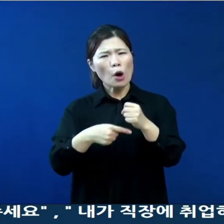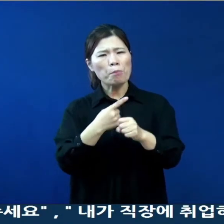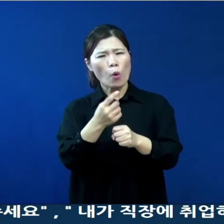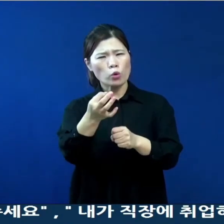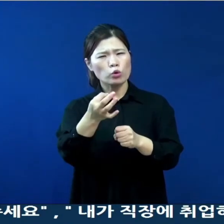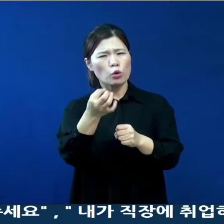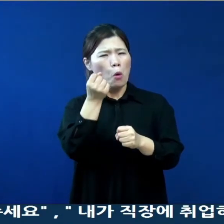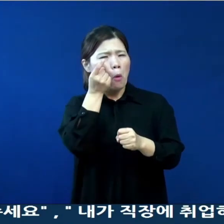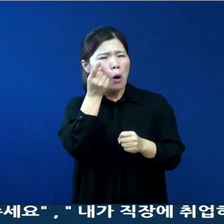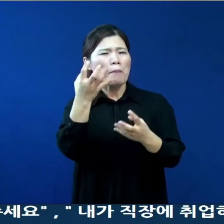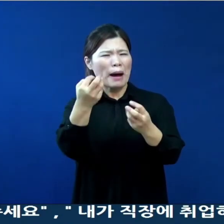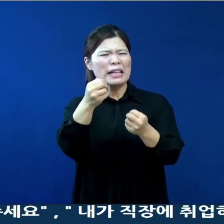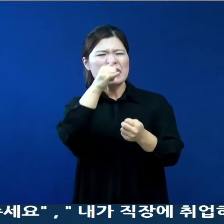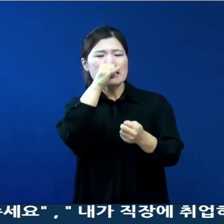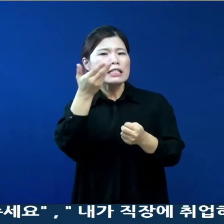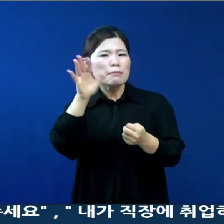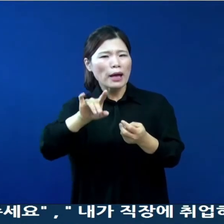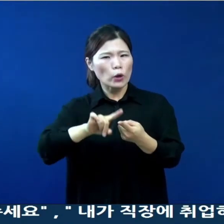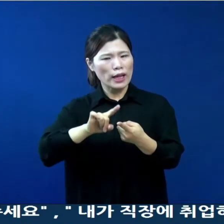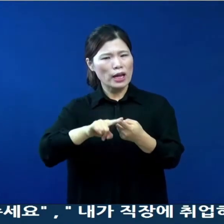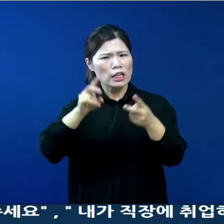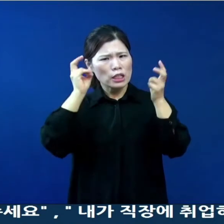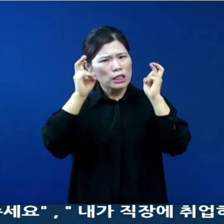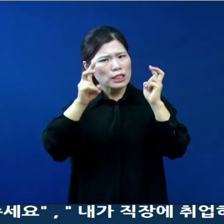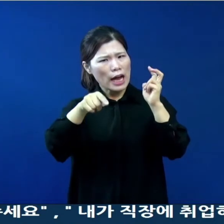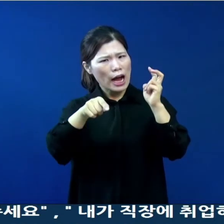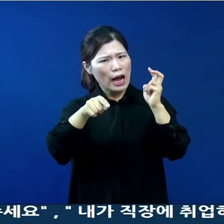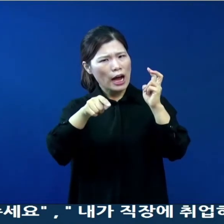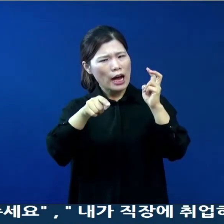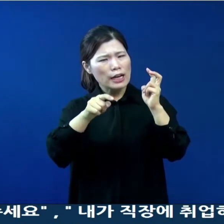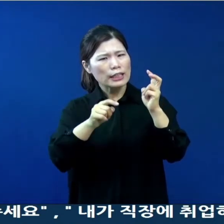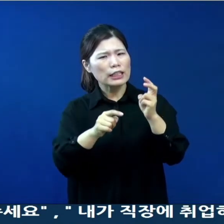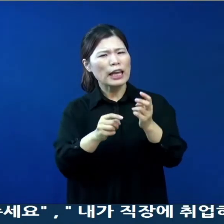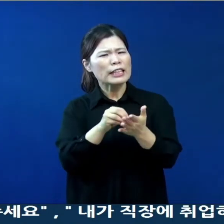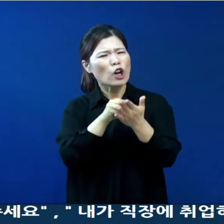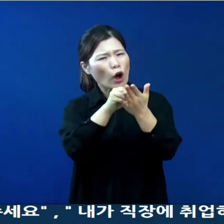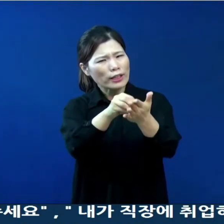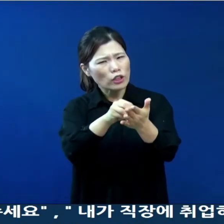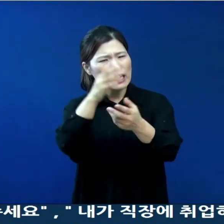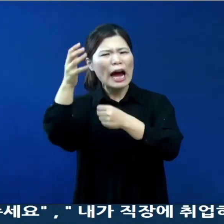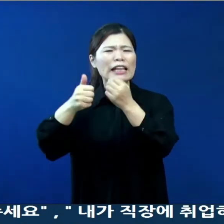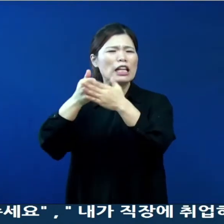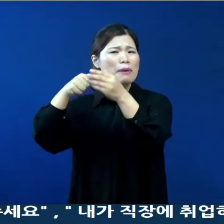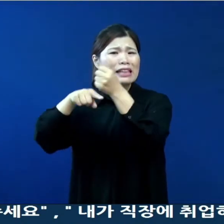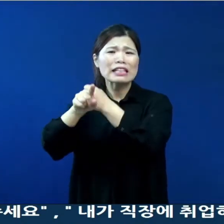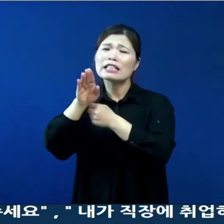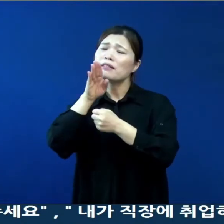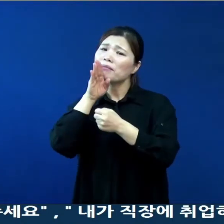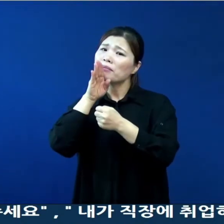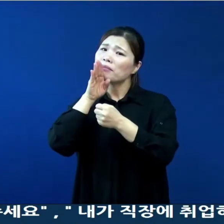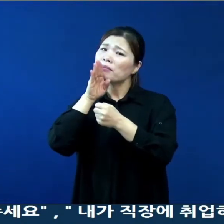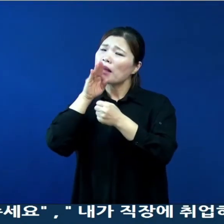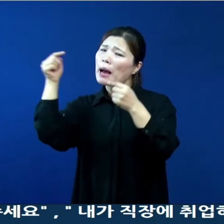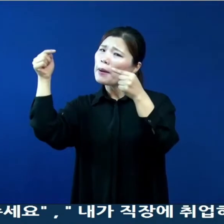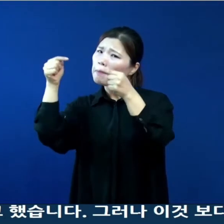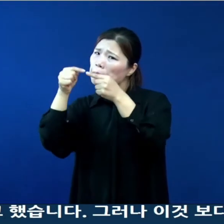보이지만 과연 제가 이 직장으로 진로를 결정하는 것이 하나님의 뜻이 맞습니까? 주님, 제